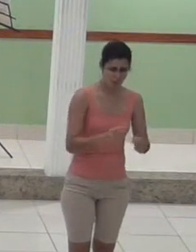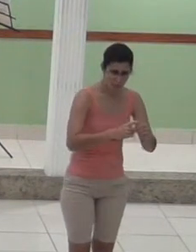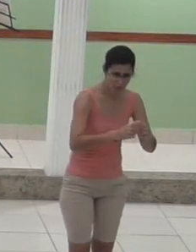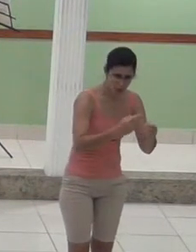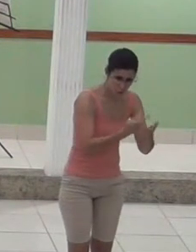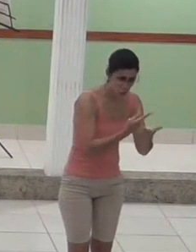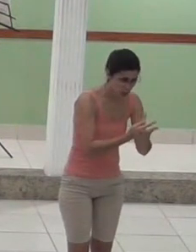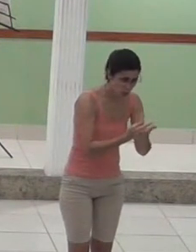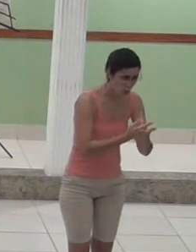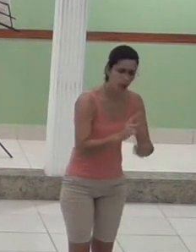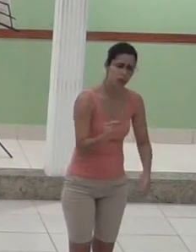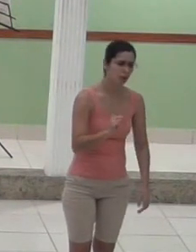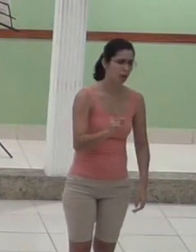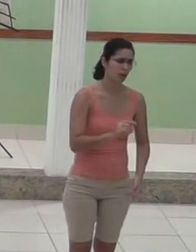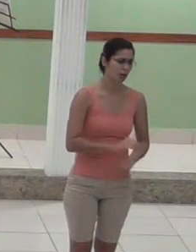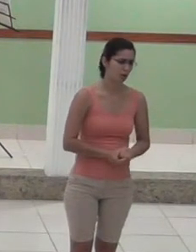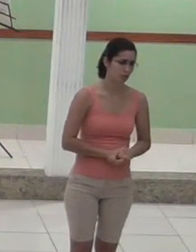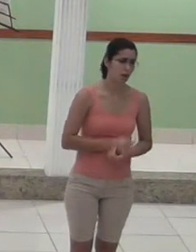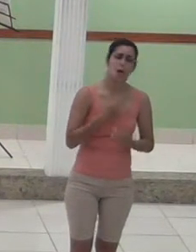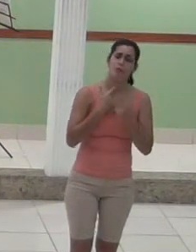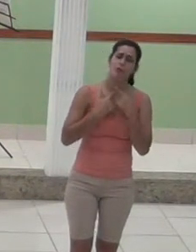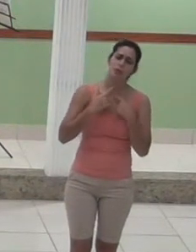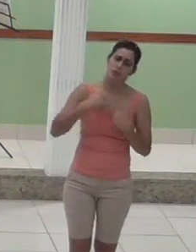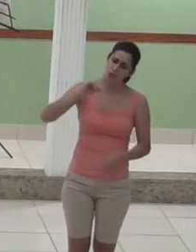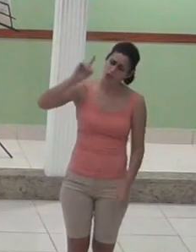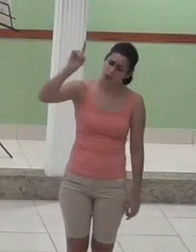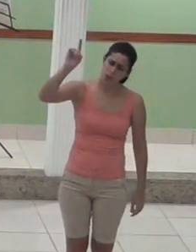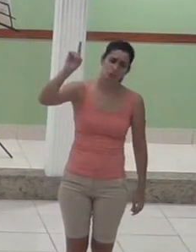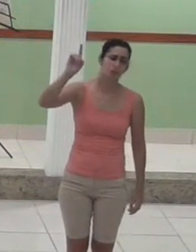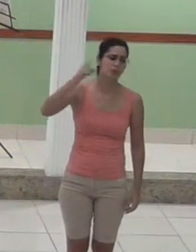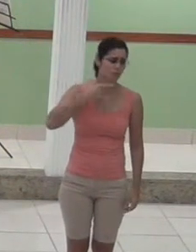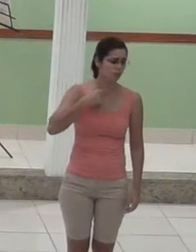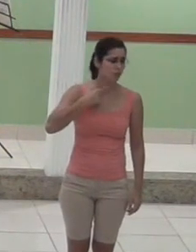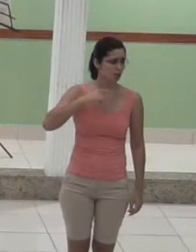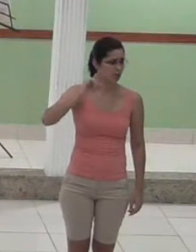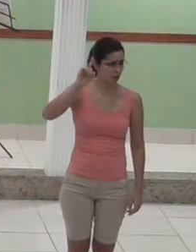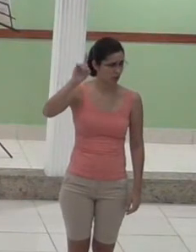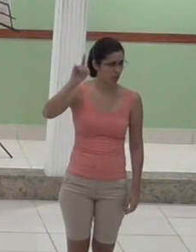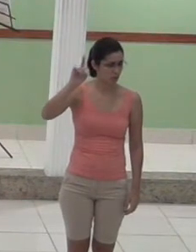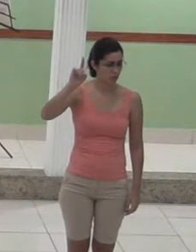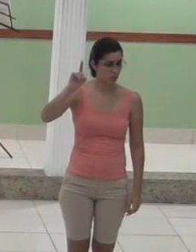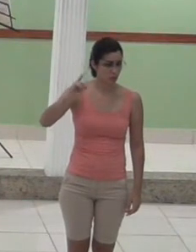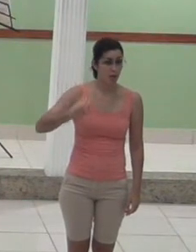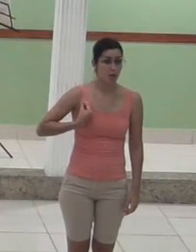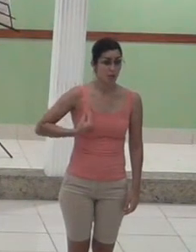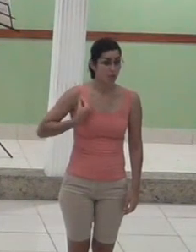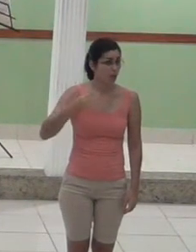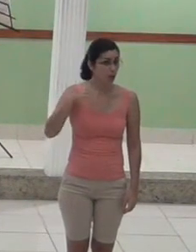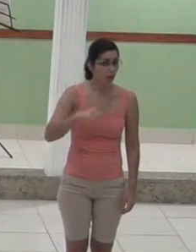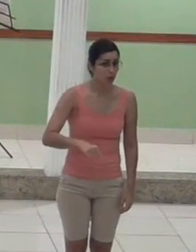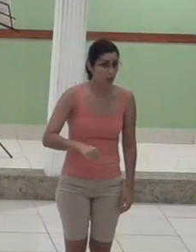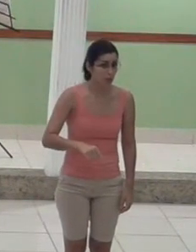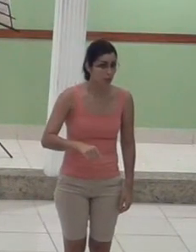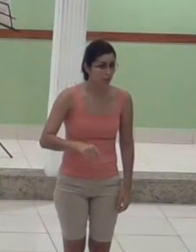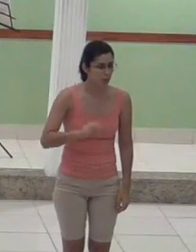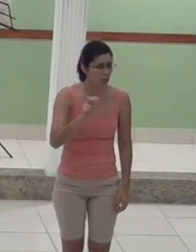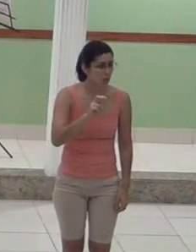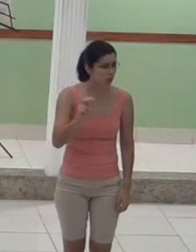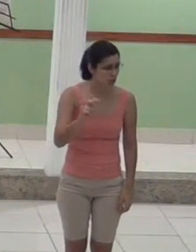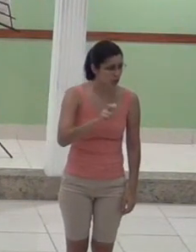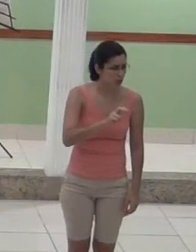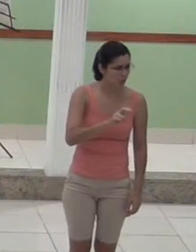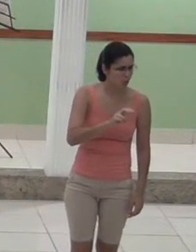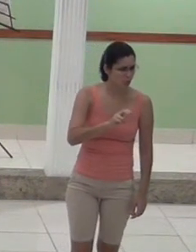prematura, foi a vontade de Deus. Ele viveu aqui durante 65 anos permitidos por